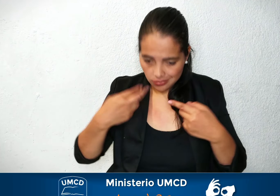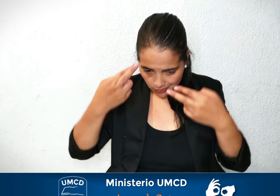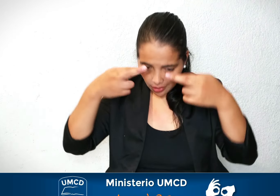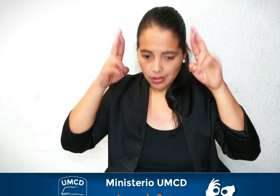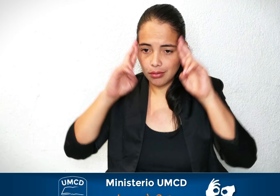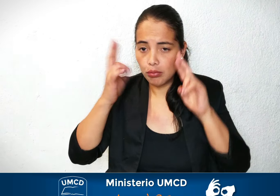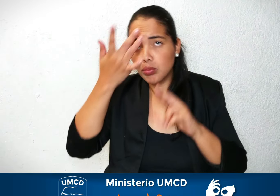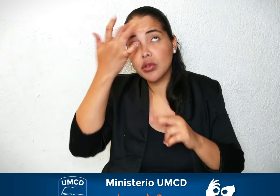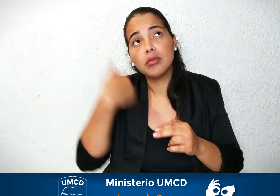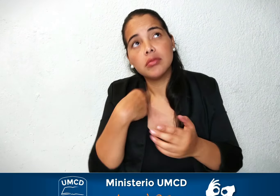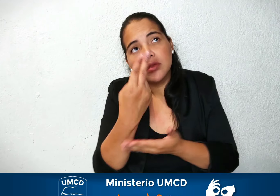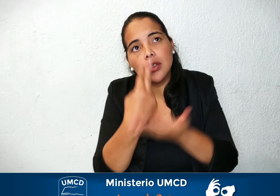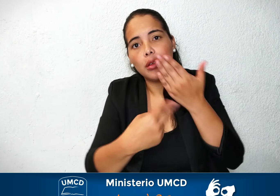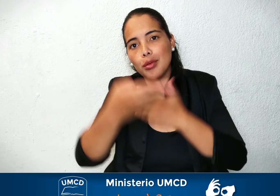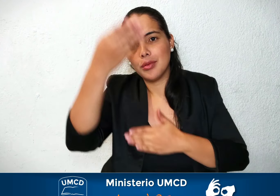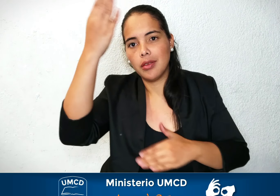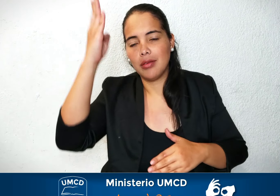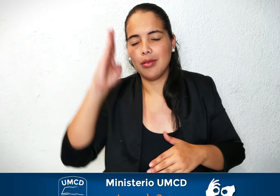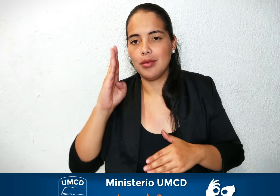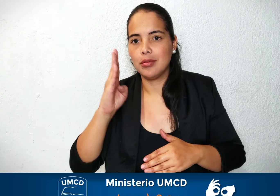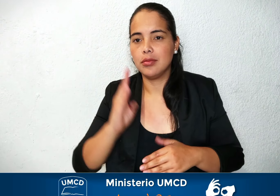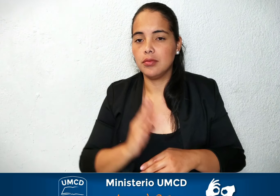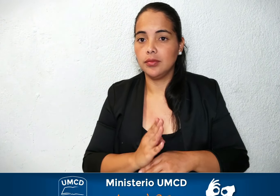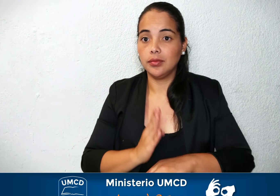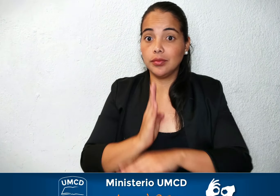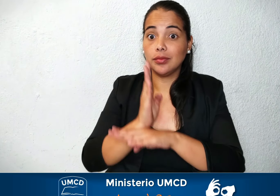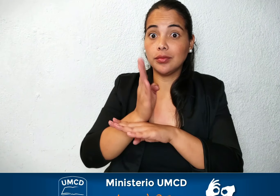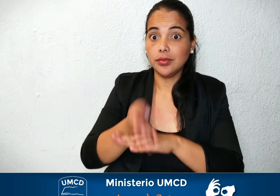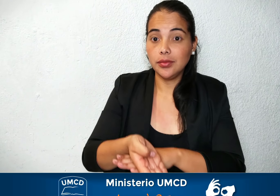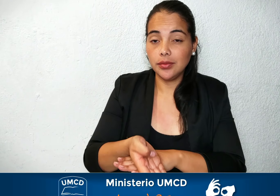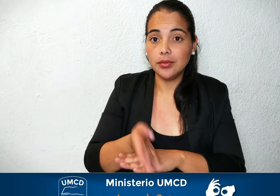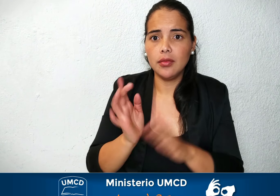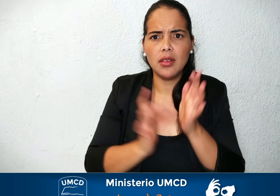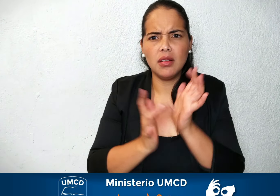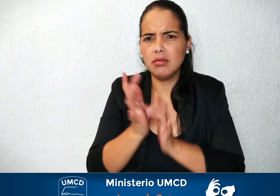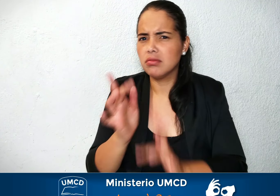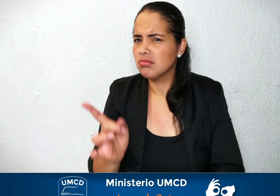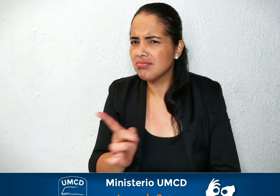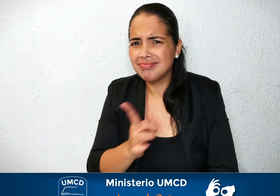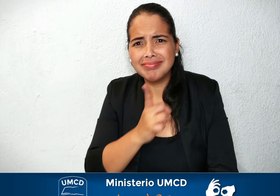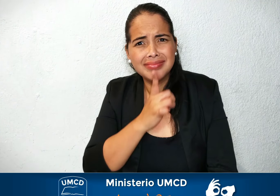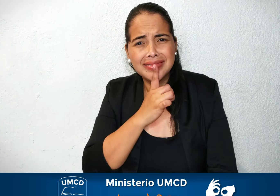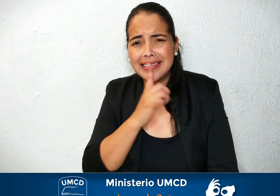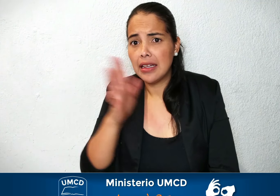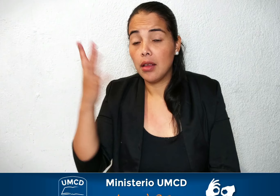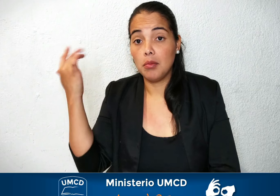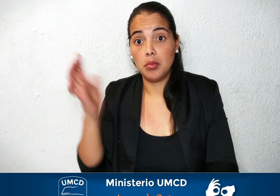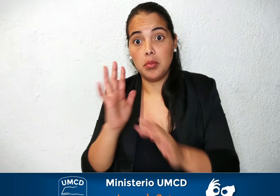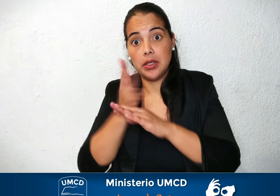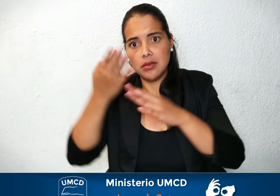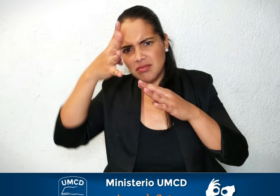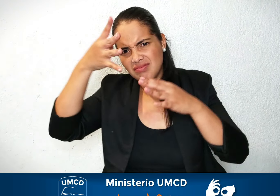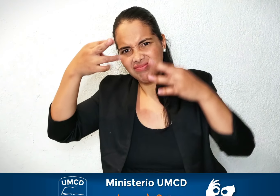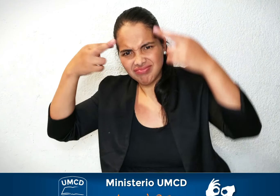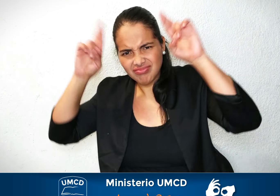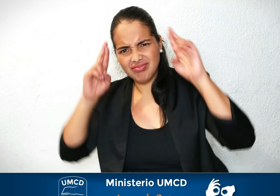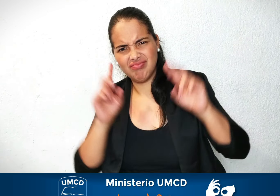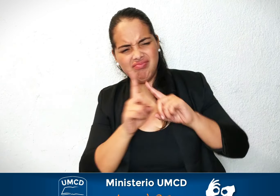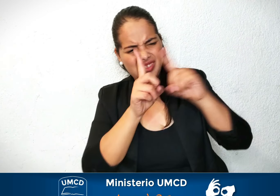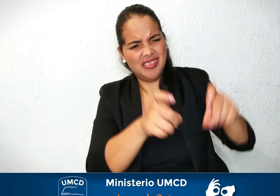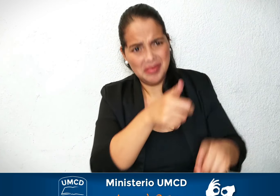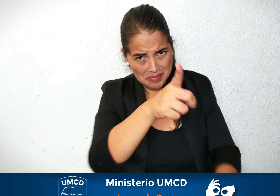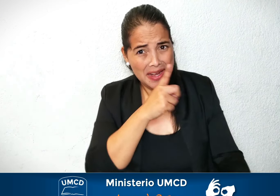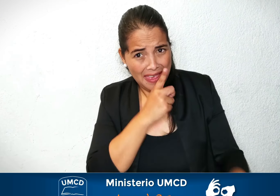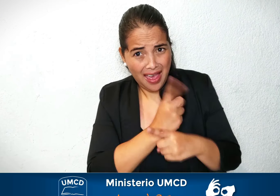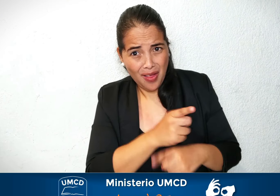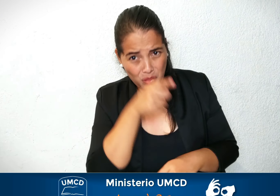Pilato toma una acción. Y ante el juicio, el Señor no hablaba. Pilato le pregunta una y otra vez,